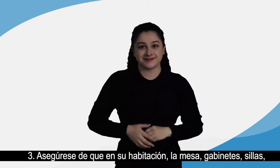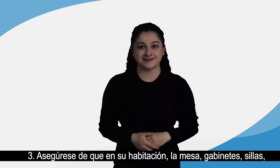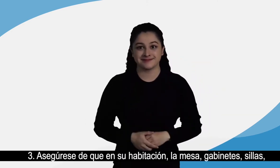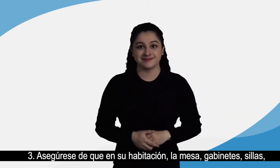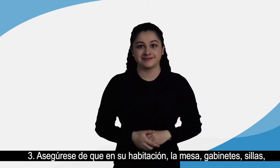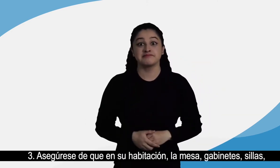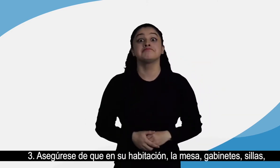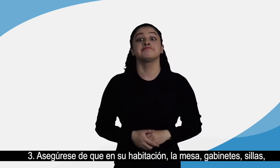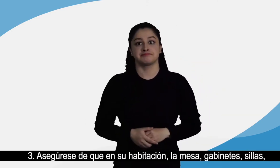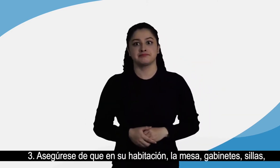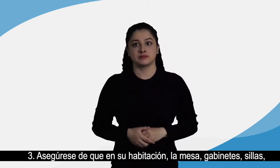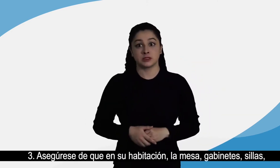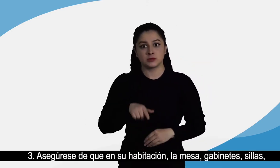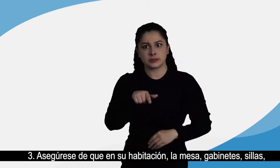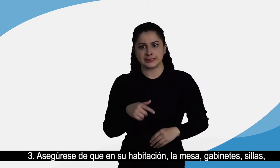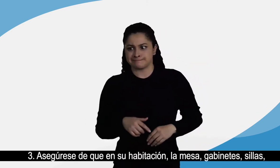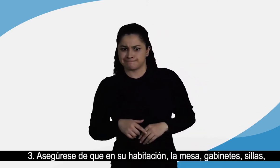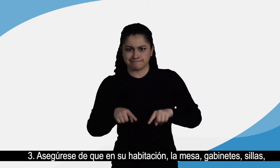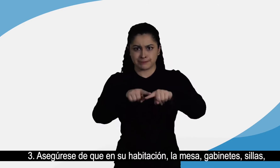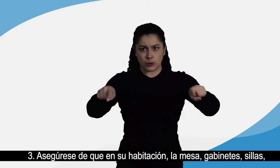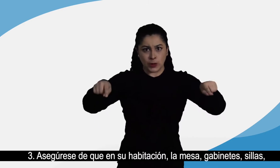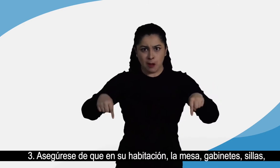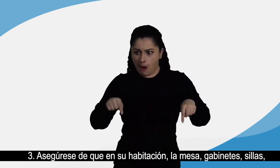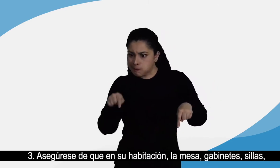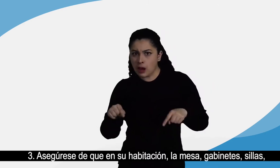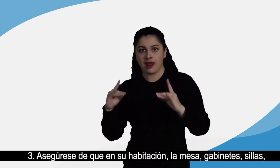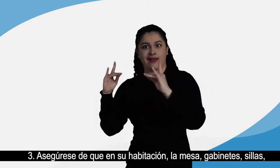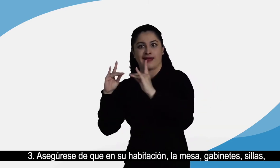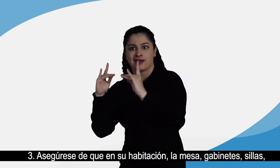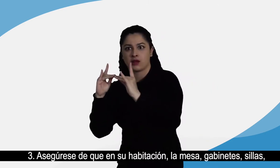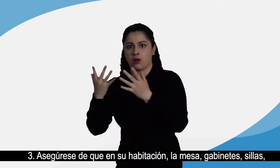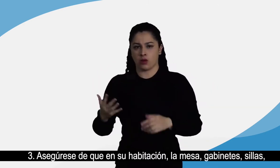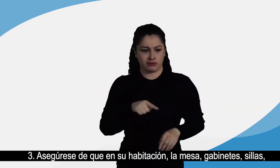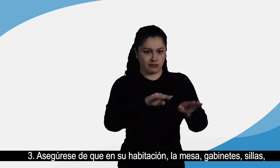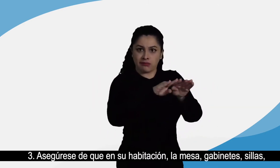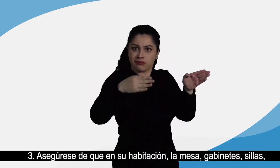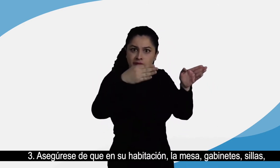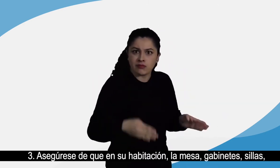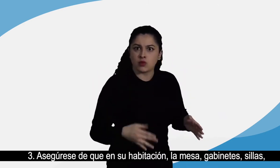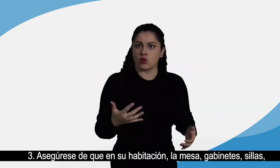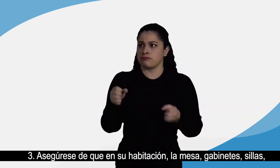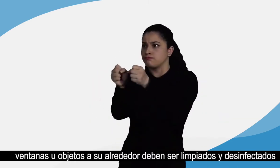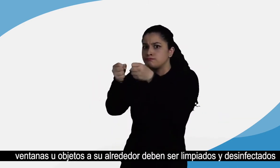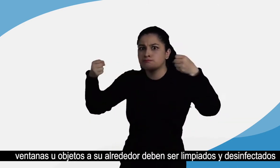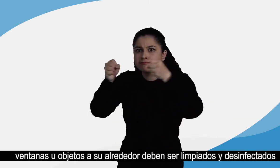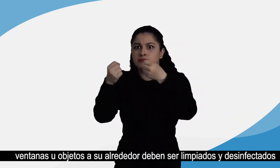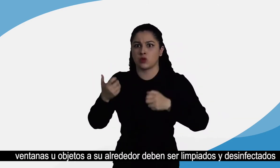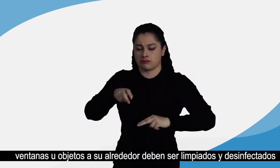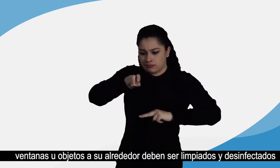Tercero, asegúrese de que en su habitación La mesa, gabinetes, sillas, ventanas u